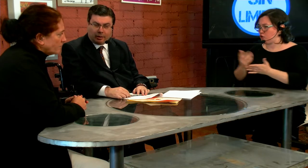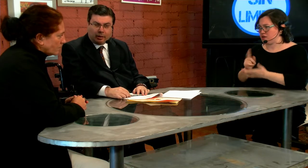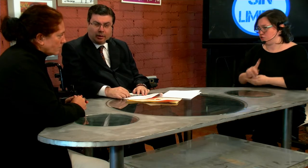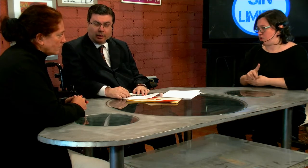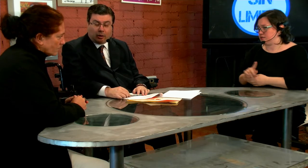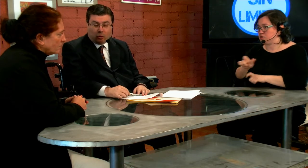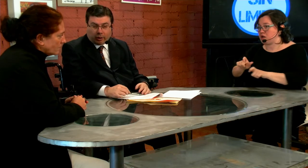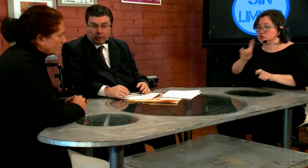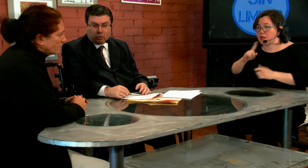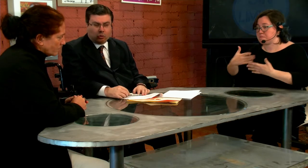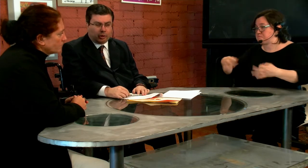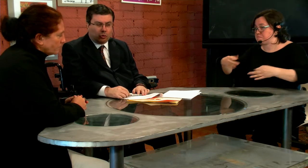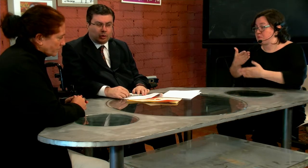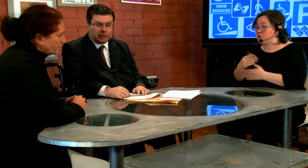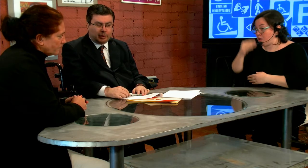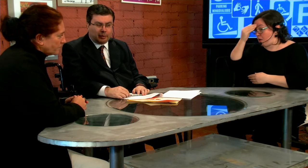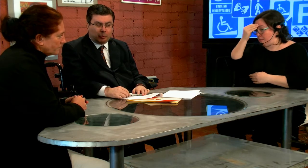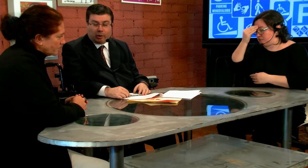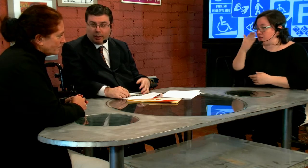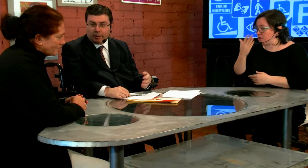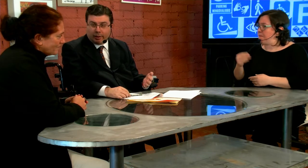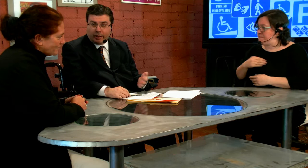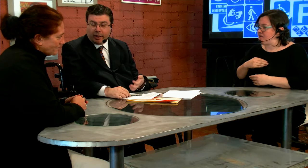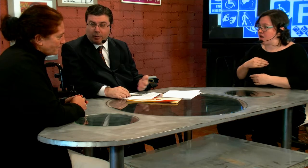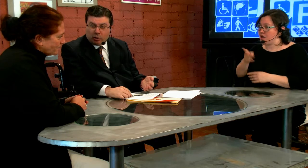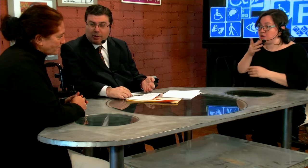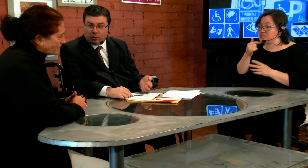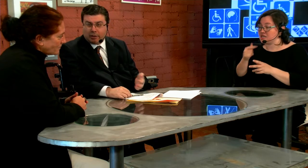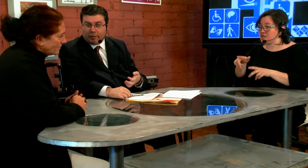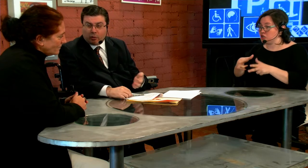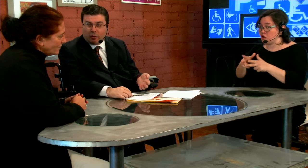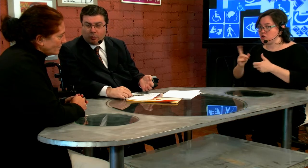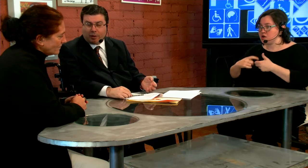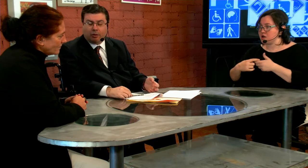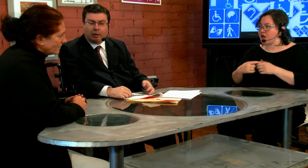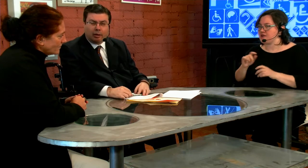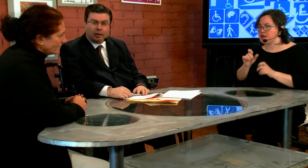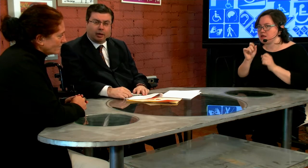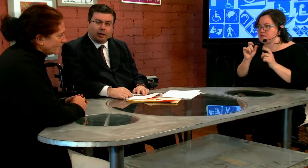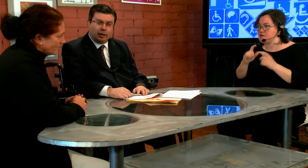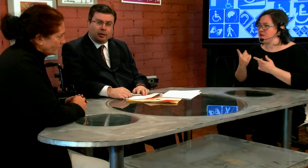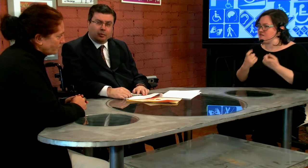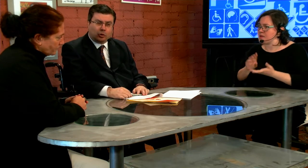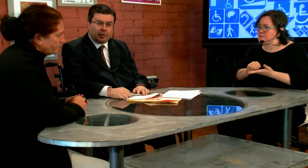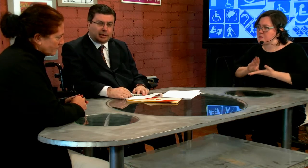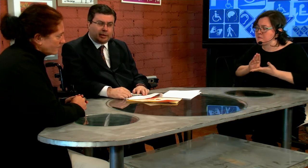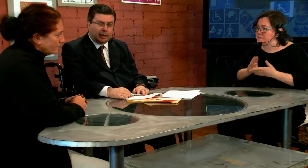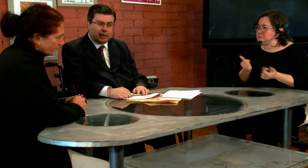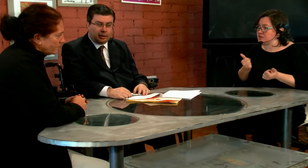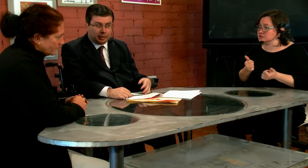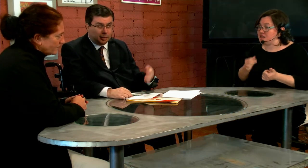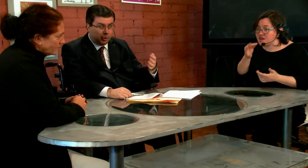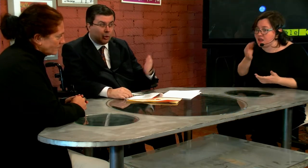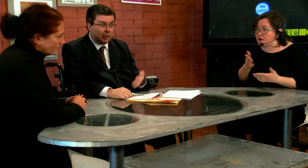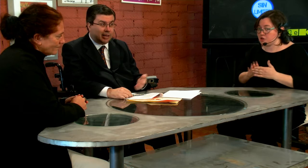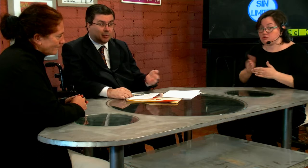discapacidad, algo que yo creo que es lamentable porque se enterarían de muchas más cosas, tendrían una información mucho más real.